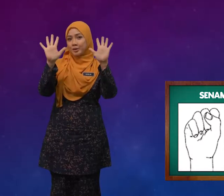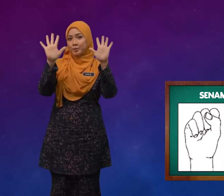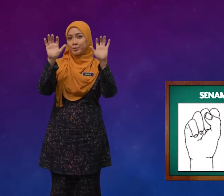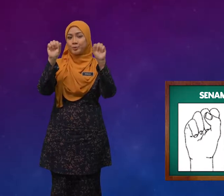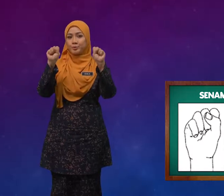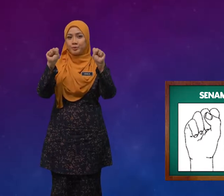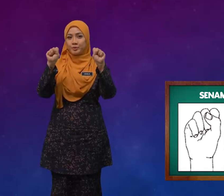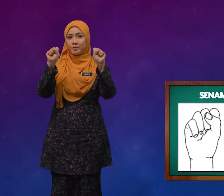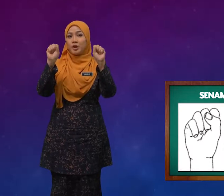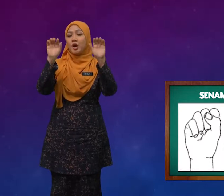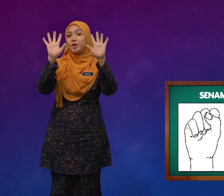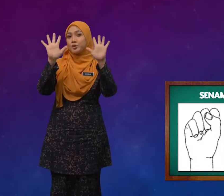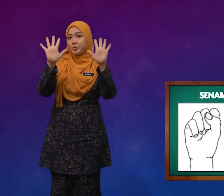Satu, dua,